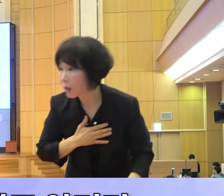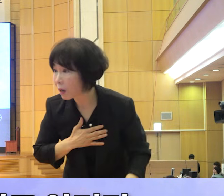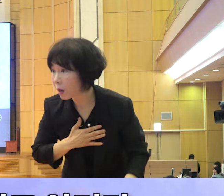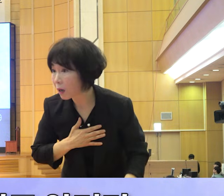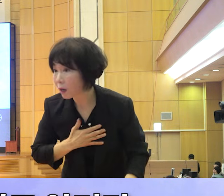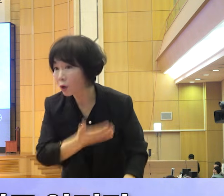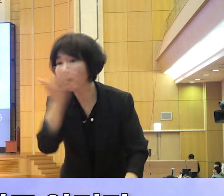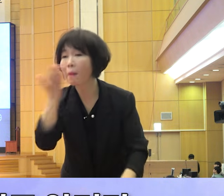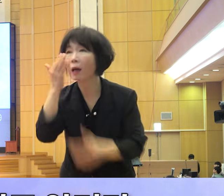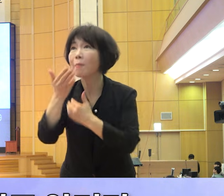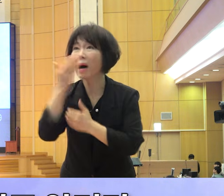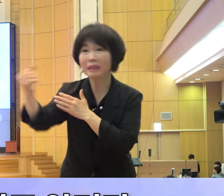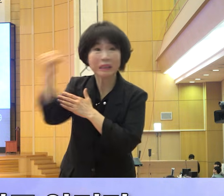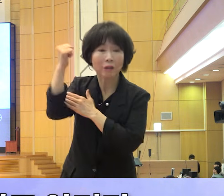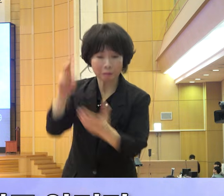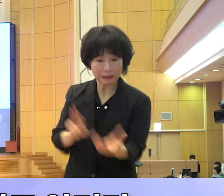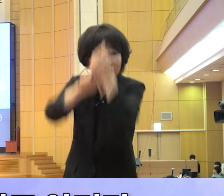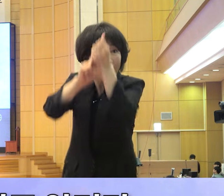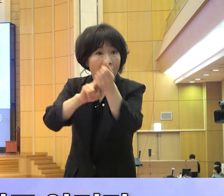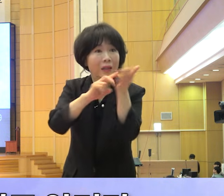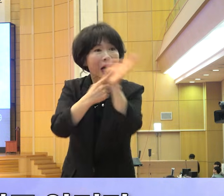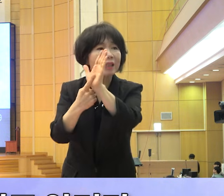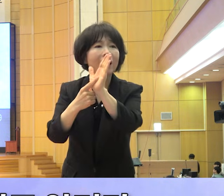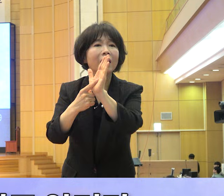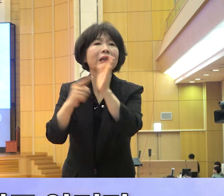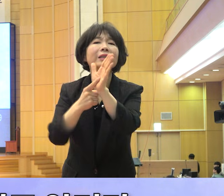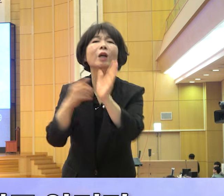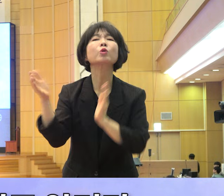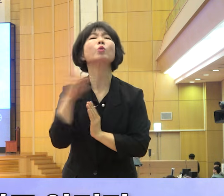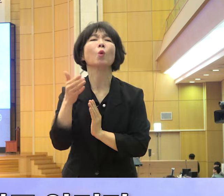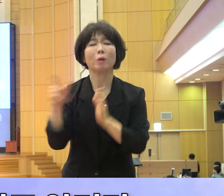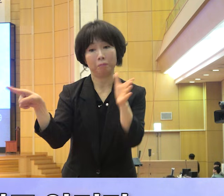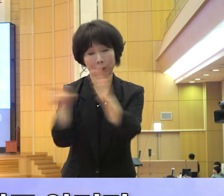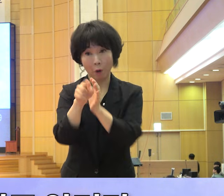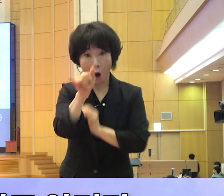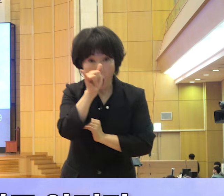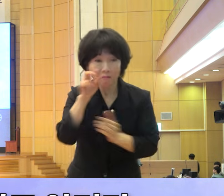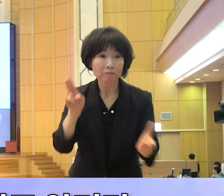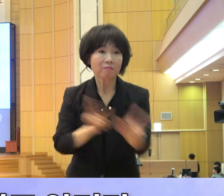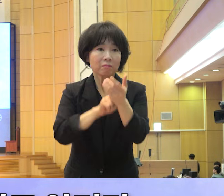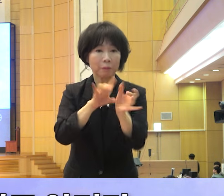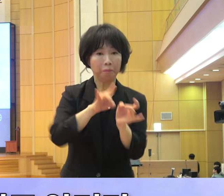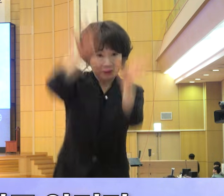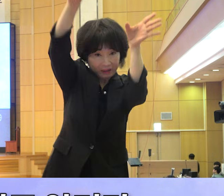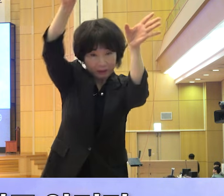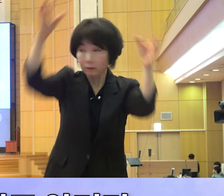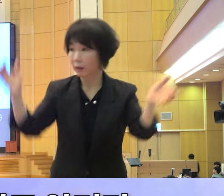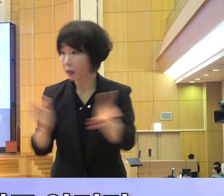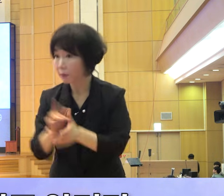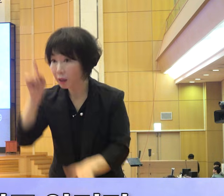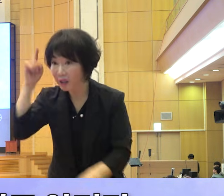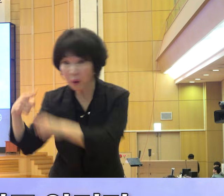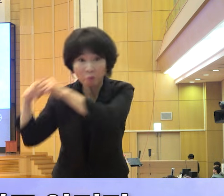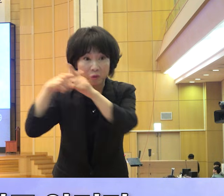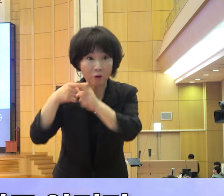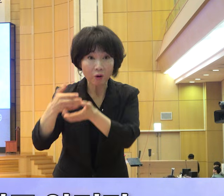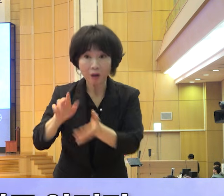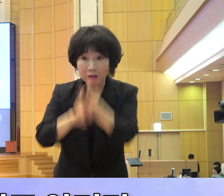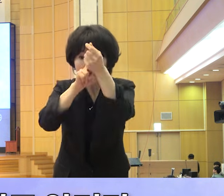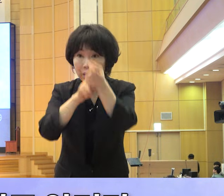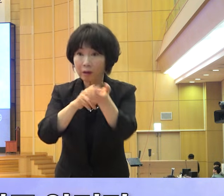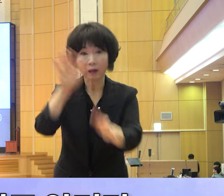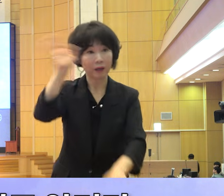주님의 능력과 기적이 나타날 정도의 믿음이 있을 때 기적이 일어나는 거예요. 무조건 나타나는 게